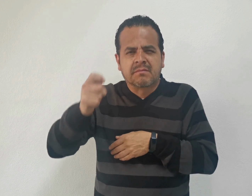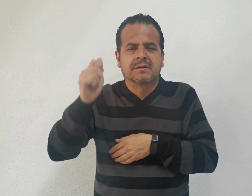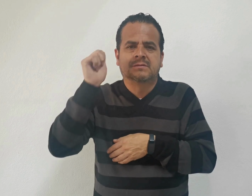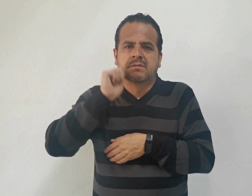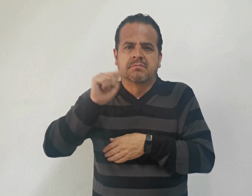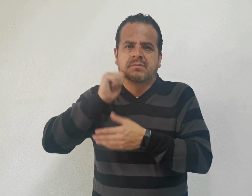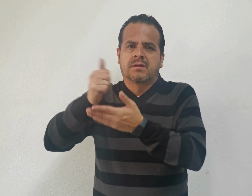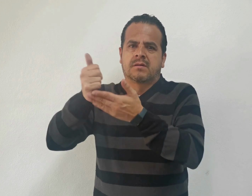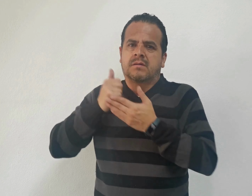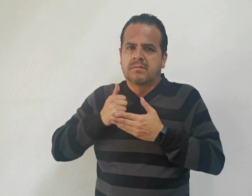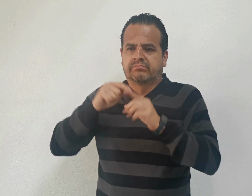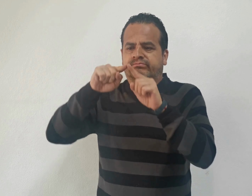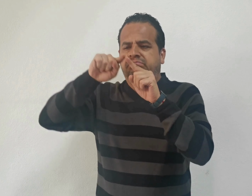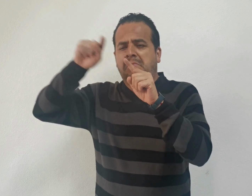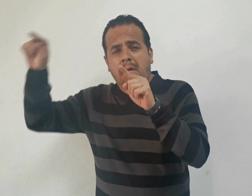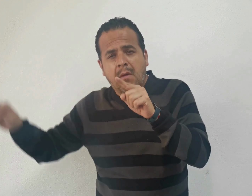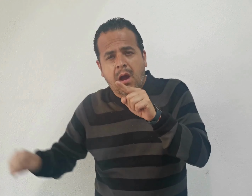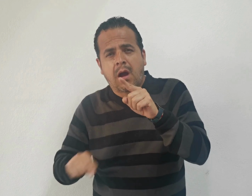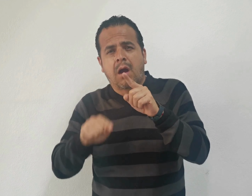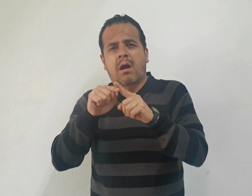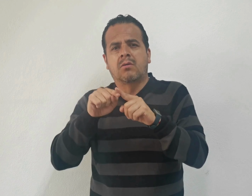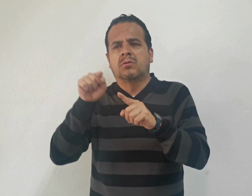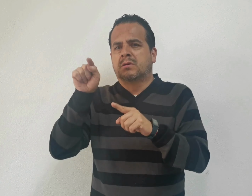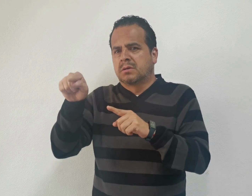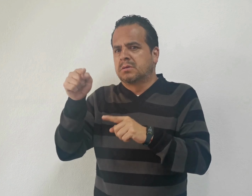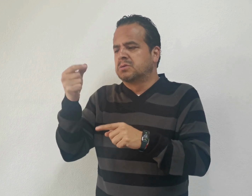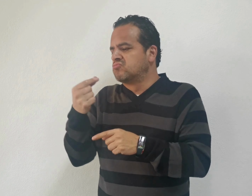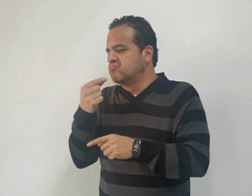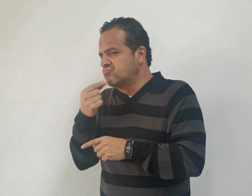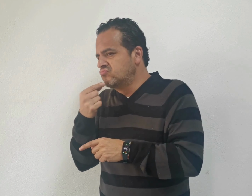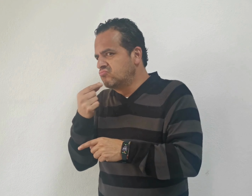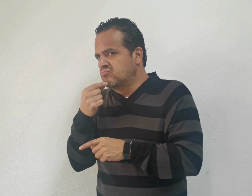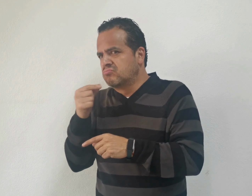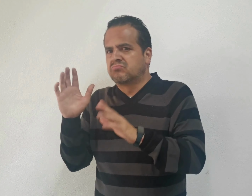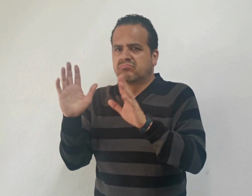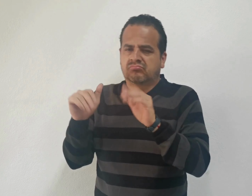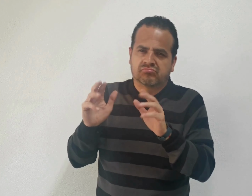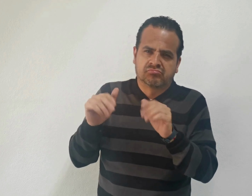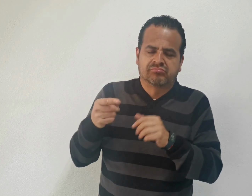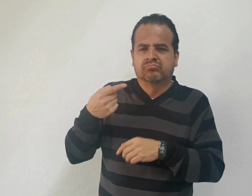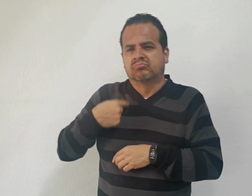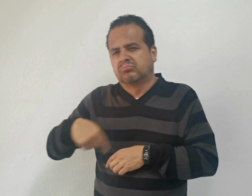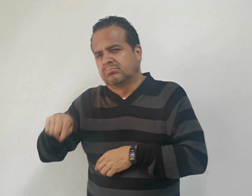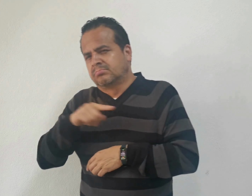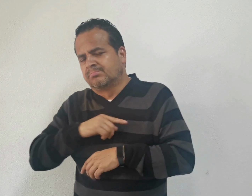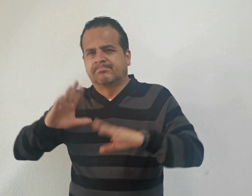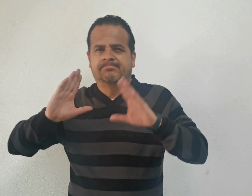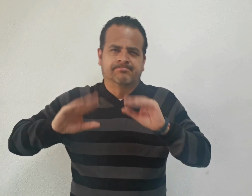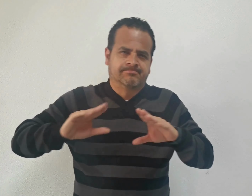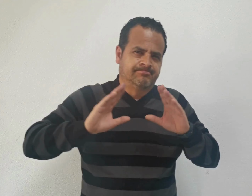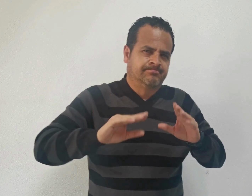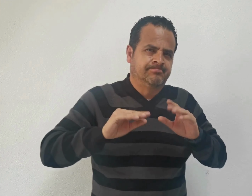pues me despido de los niños en donde eh empezamos a anticiparnos un poquito de ya los que se van a ir de la escuela Pues los que se van a